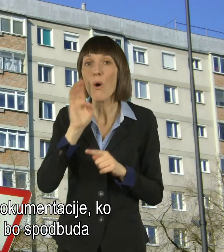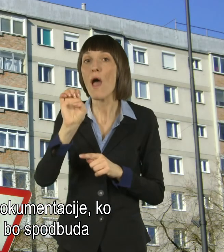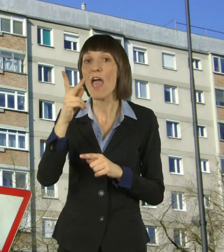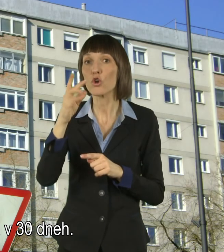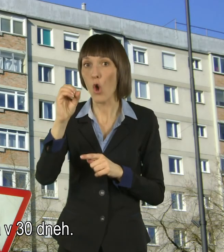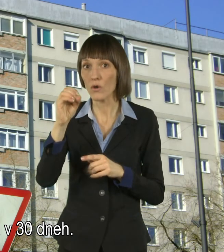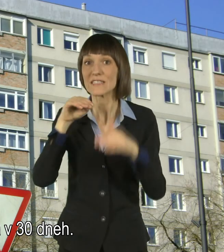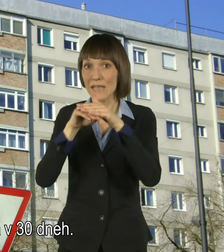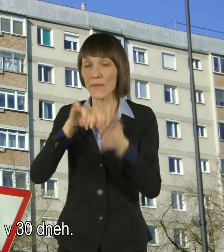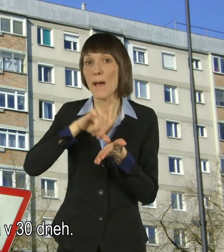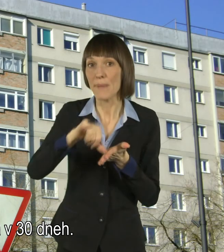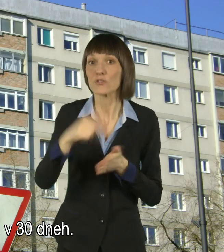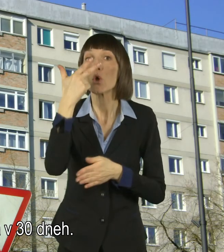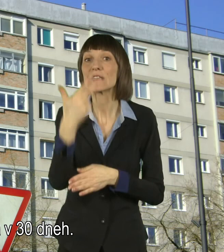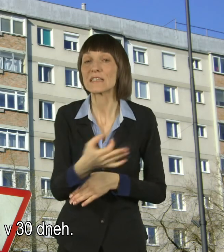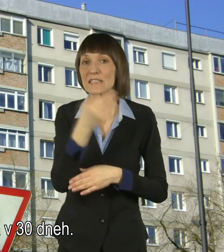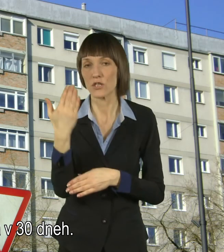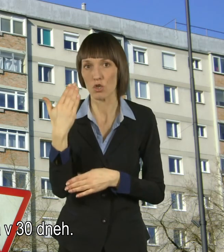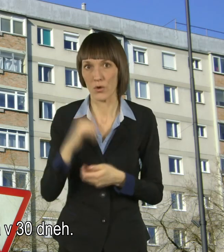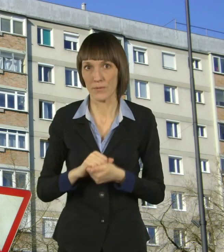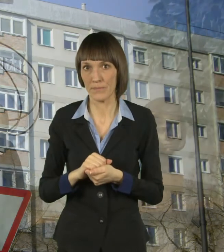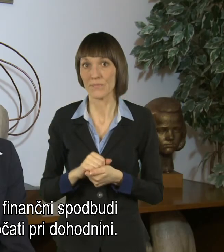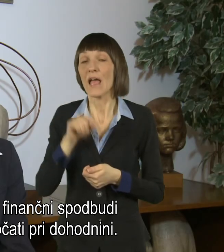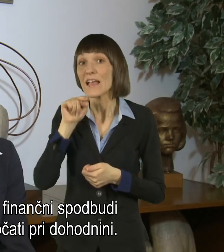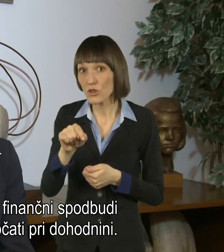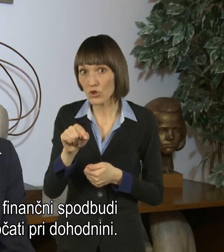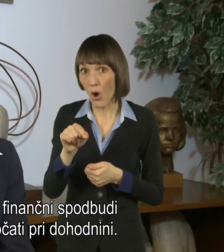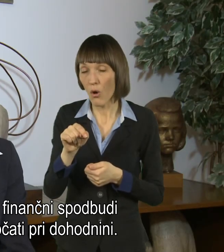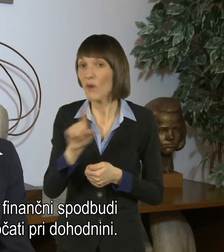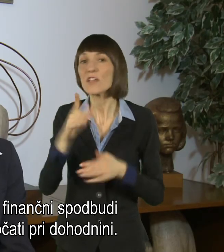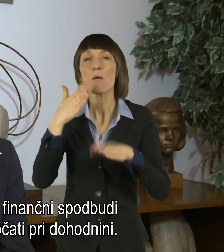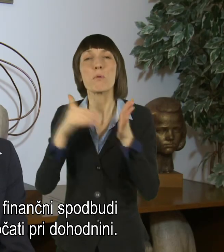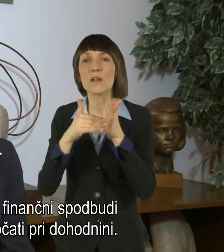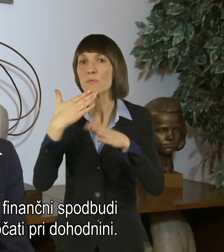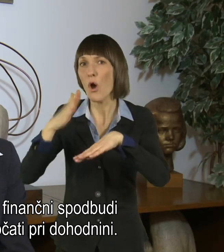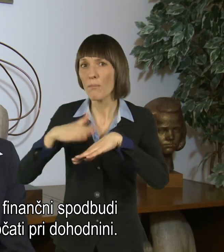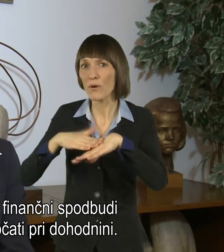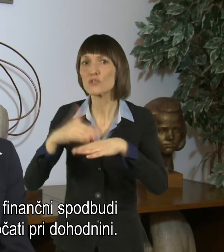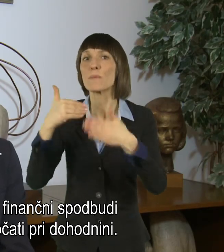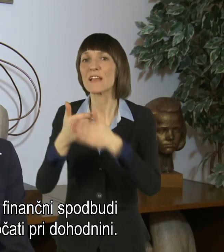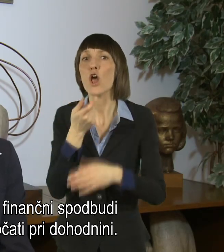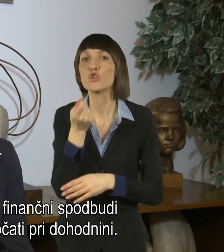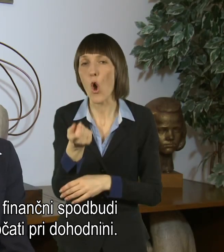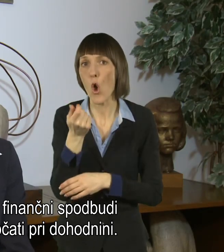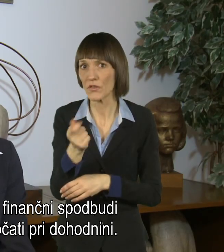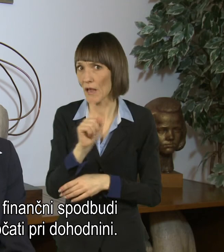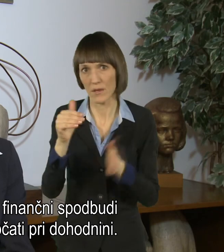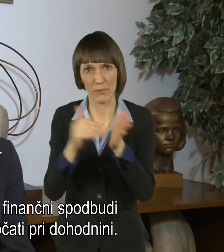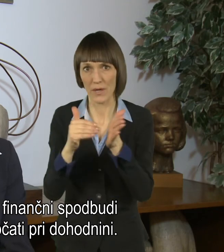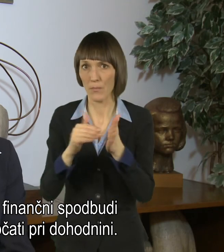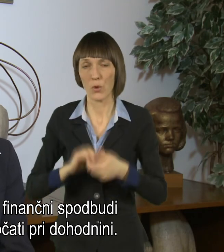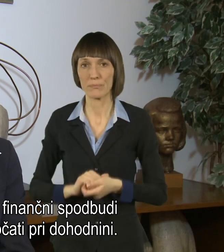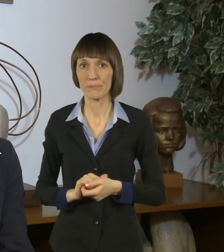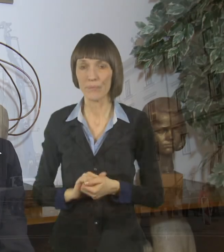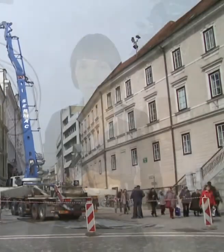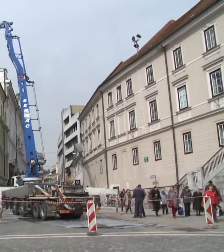pa spodbuda izplačana v 30 dneh. O tej nepovratni finančni spodbudi ni potrebno poročati pri